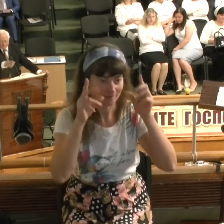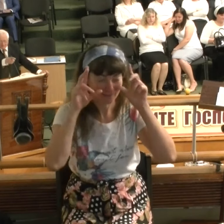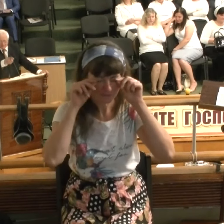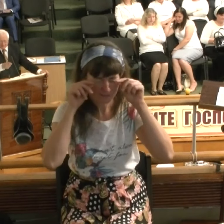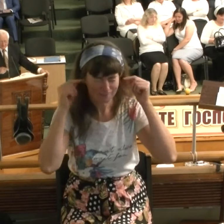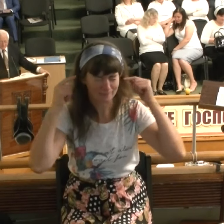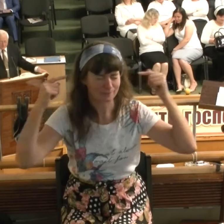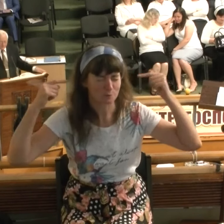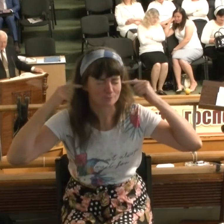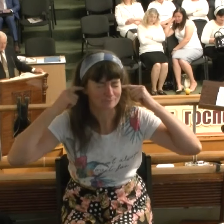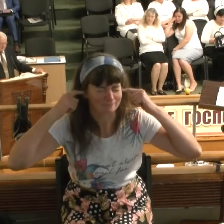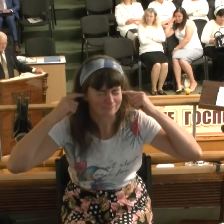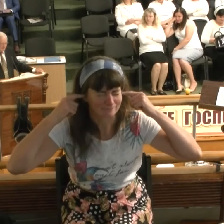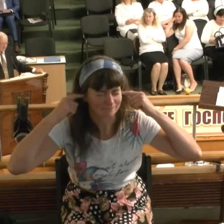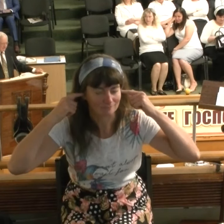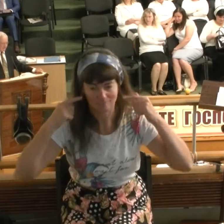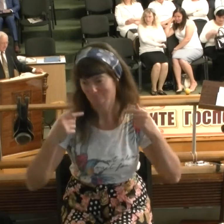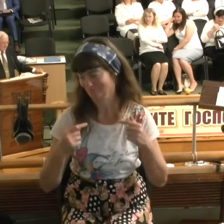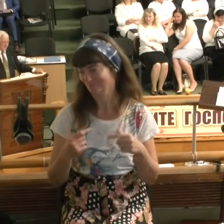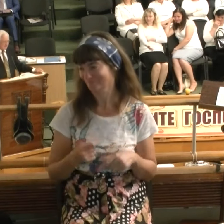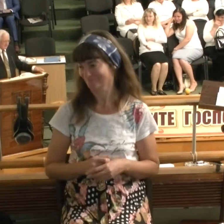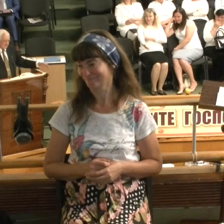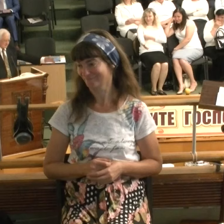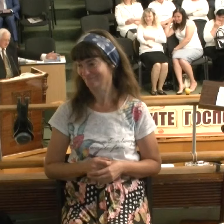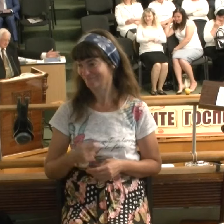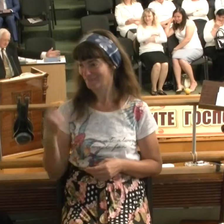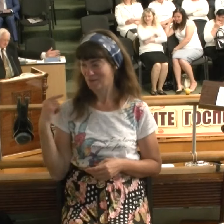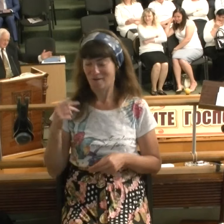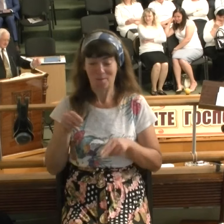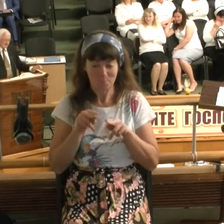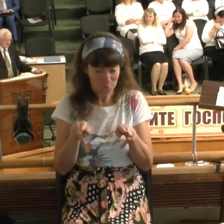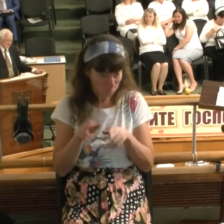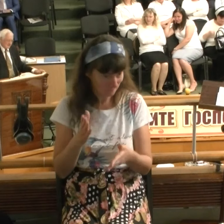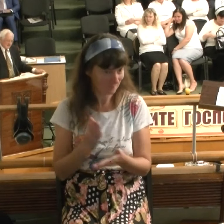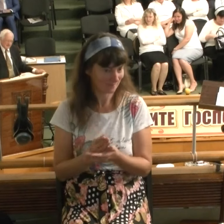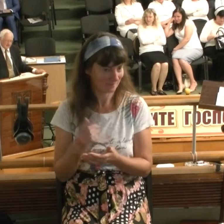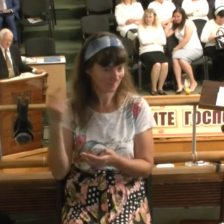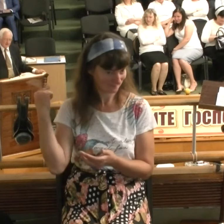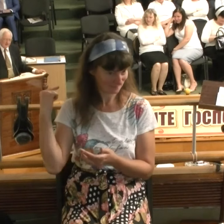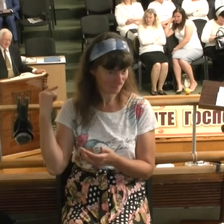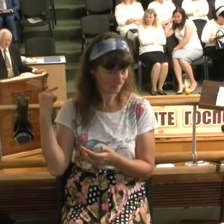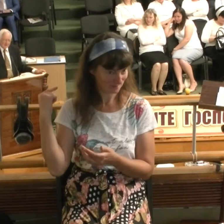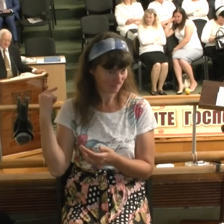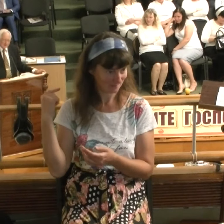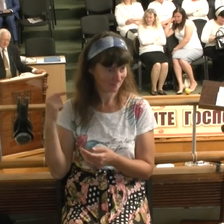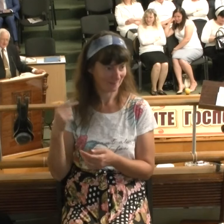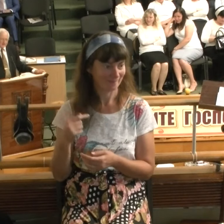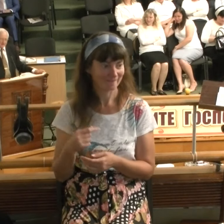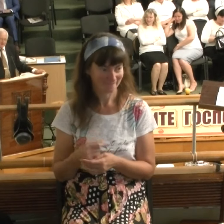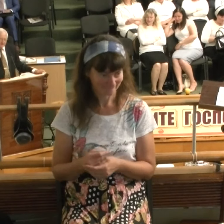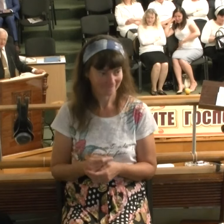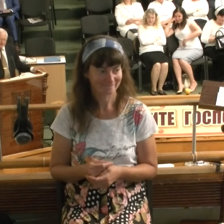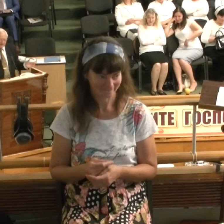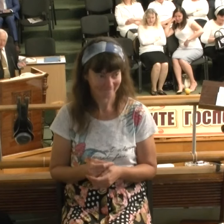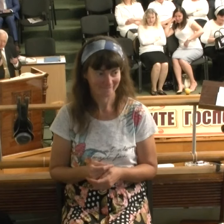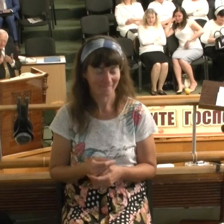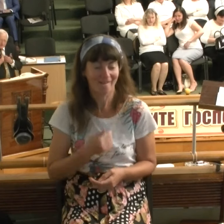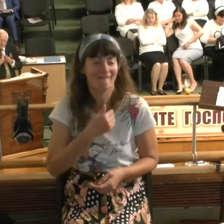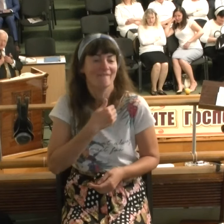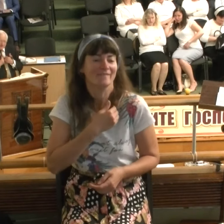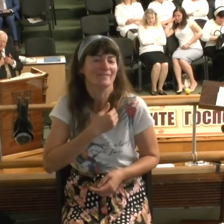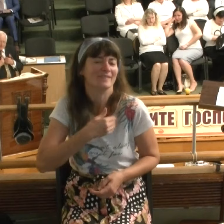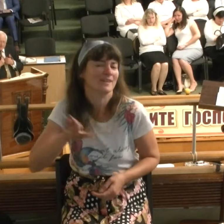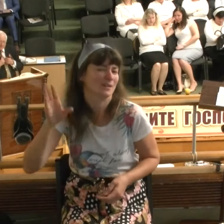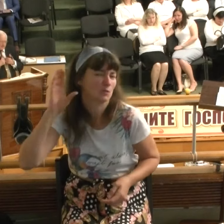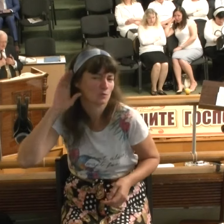подать? Я к нему подходил самому последнему. Он потом возле двери садился, сидел. Друзья, дорогие, а